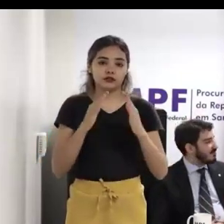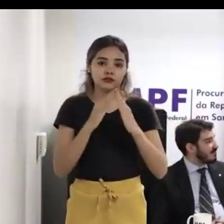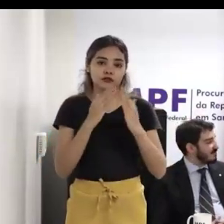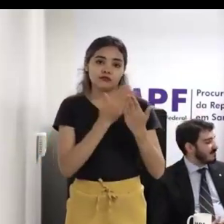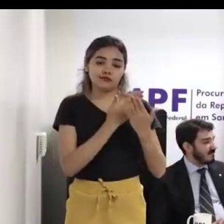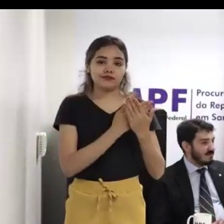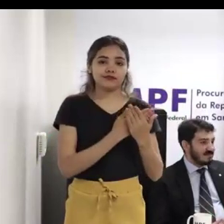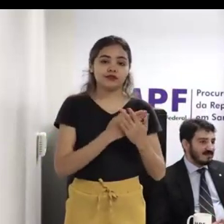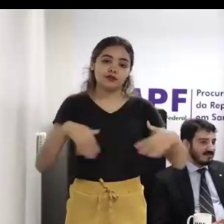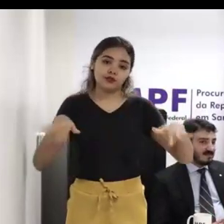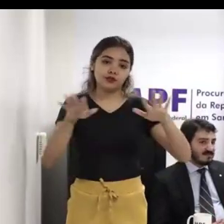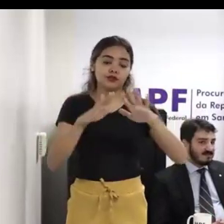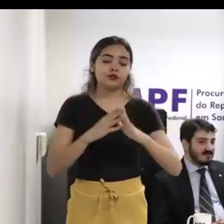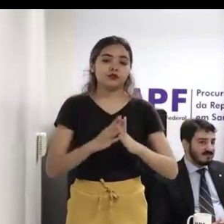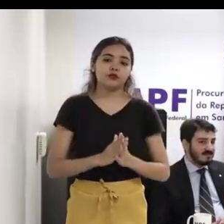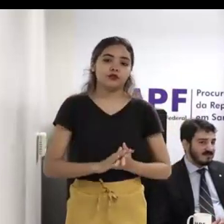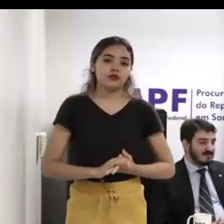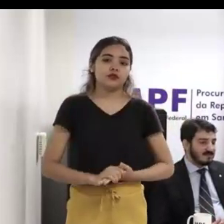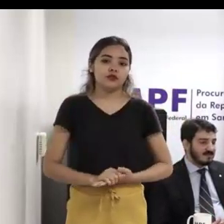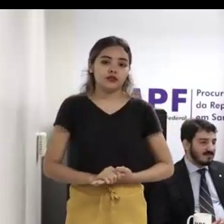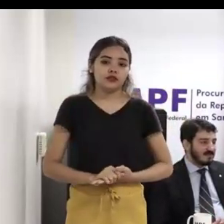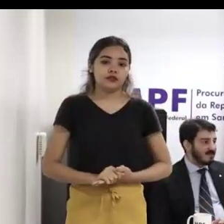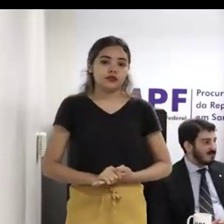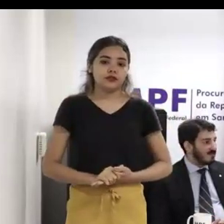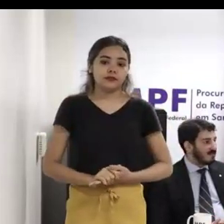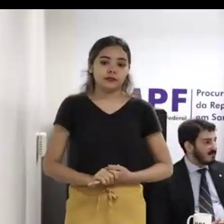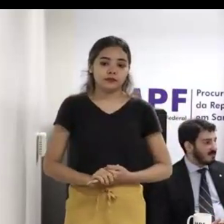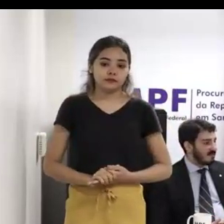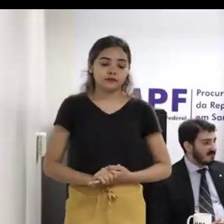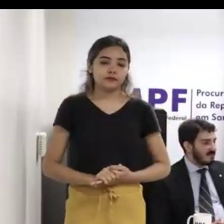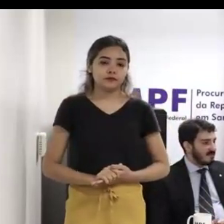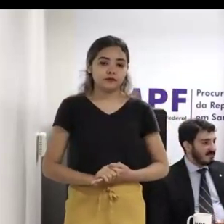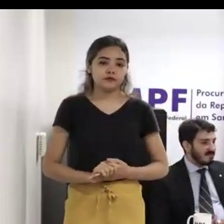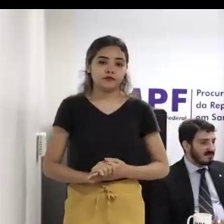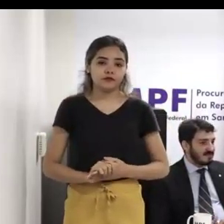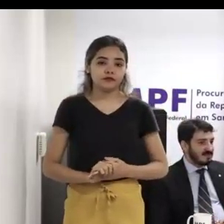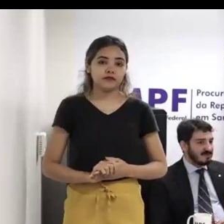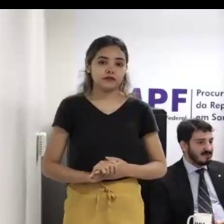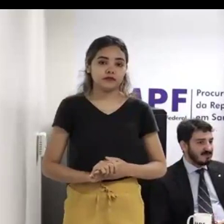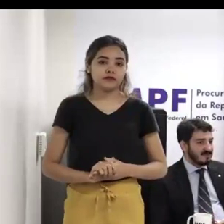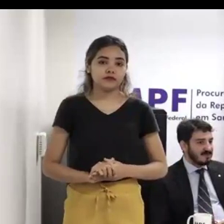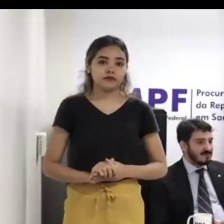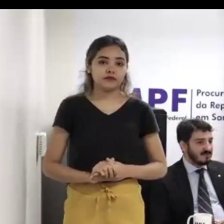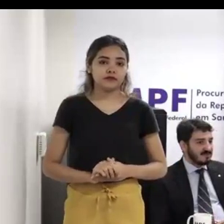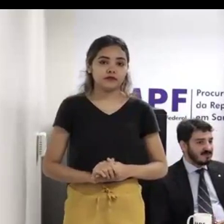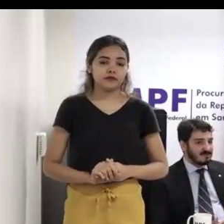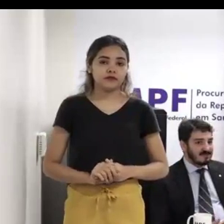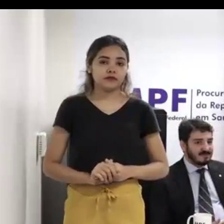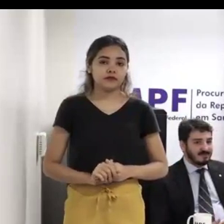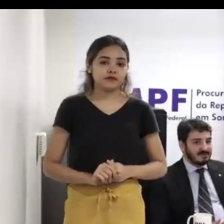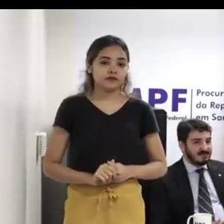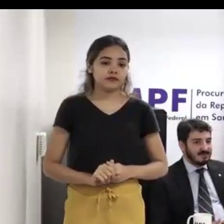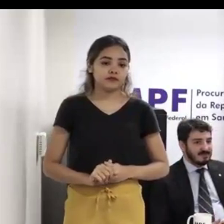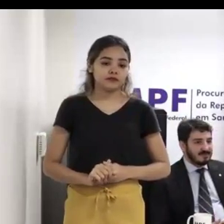trabalhando essa temática desafiadora do abuso e exploração sexual de crianças a